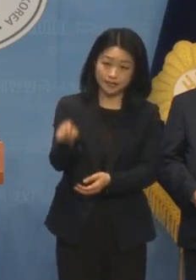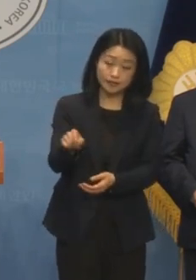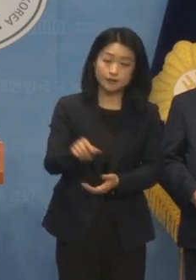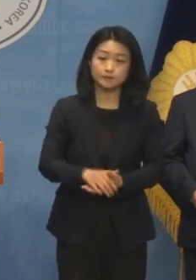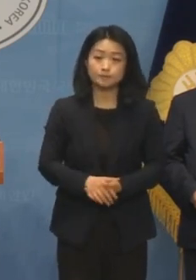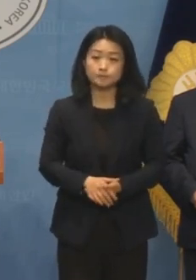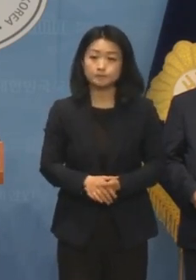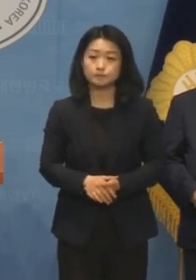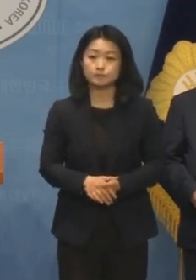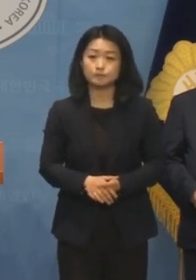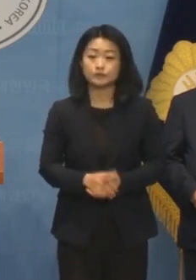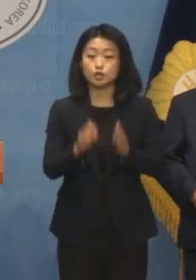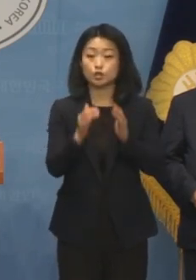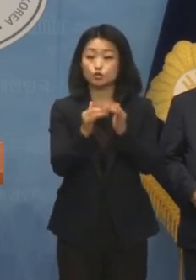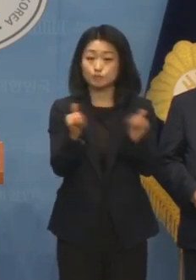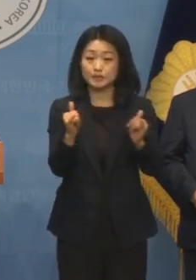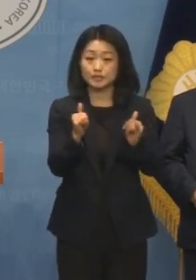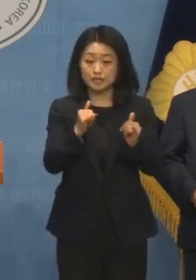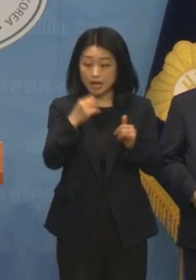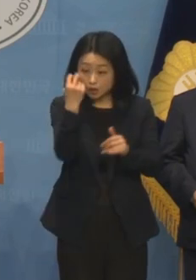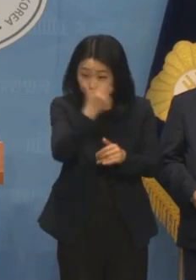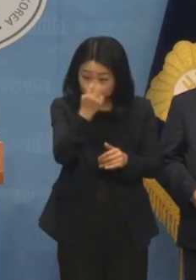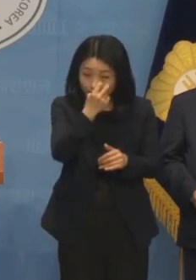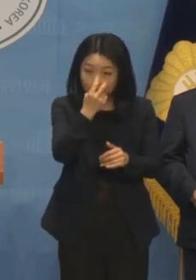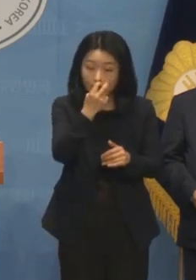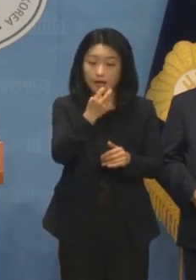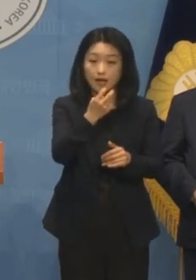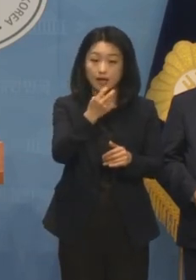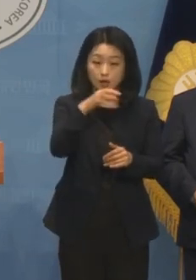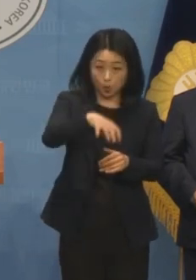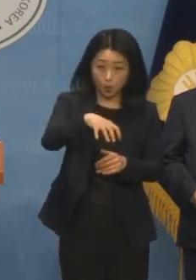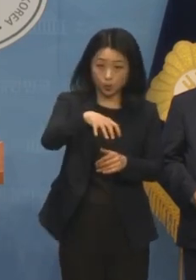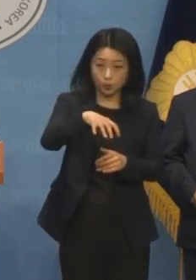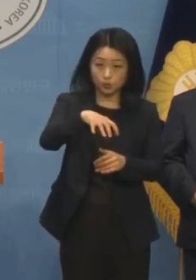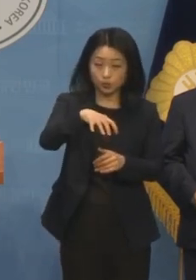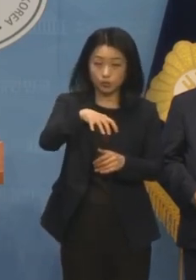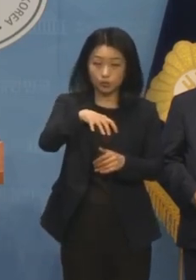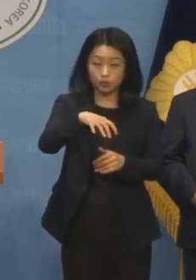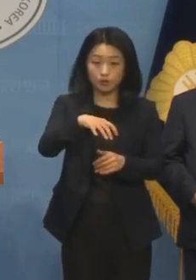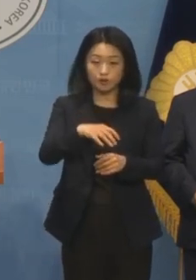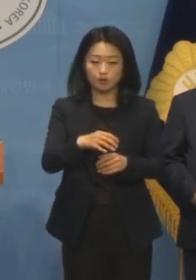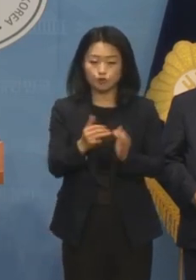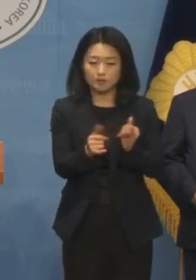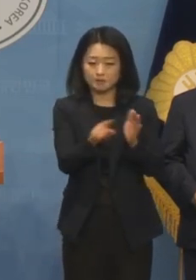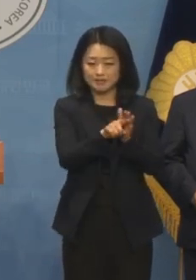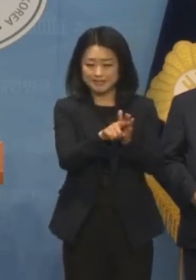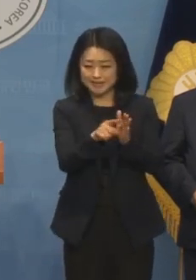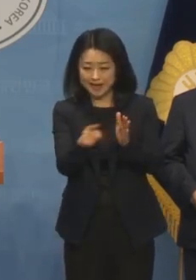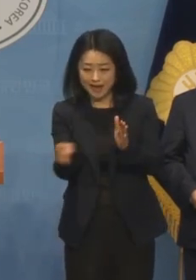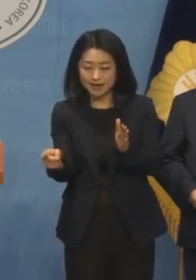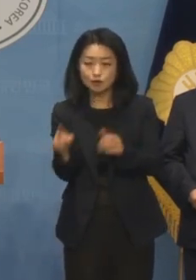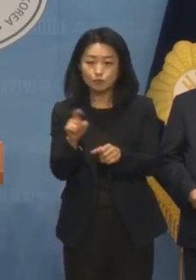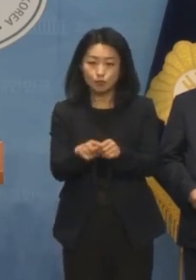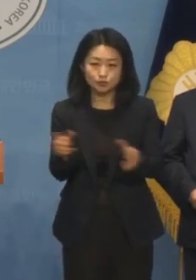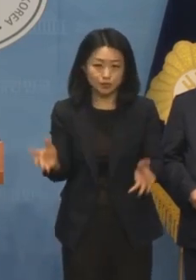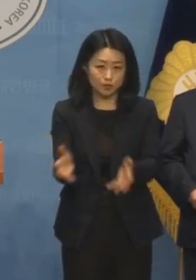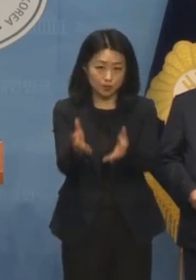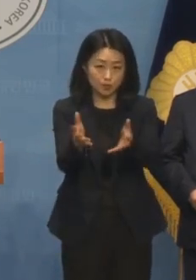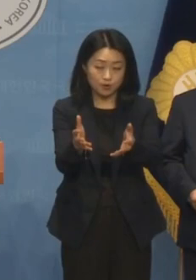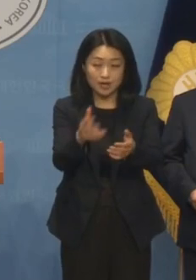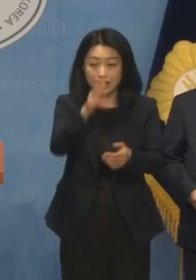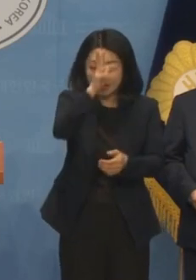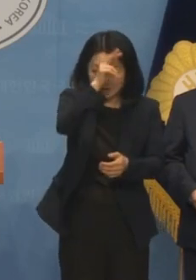뿐더러 국민들의 수사기관에 대한 불신을 부추기고 성실하게 직무를 수행하는